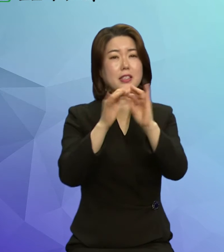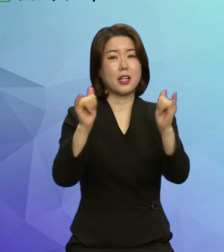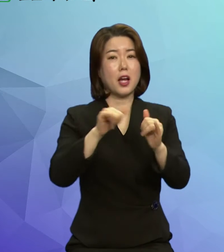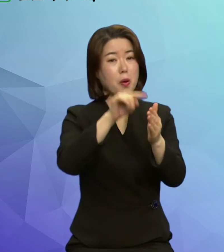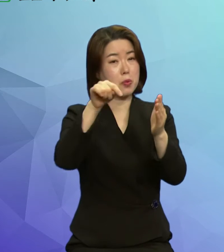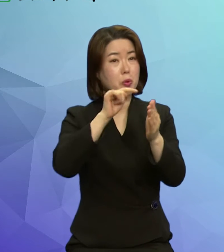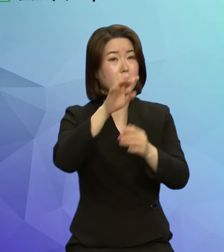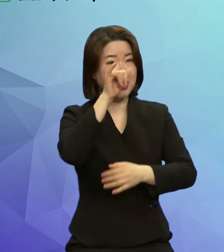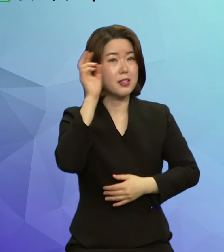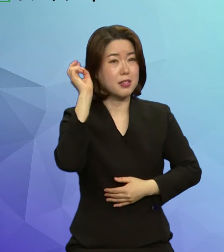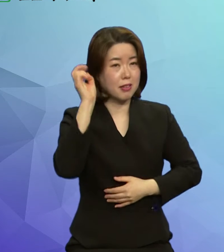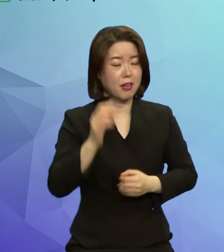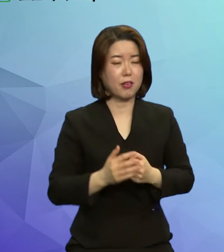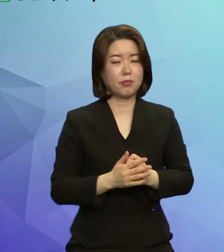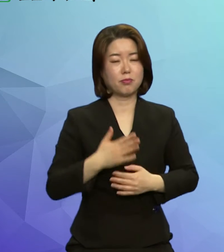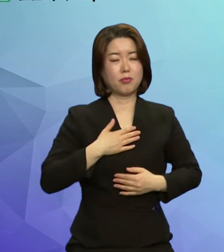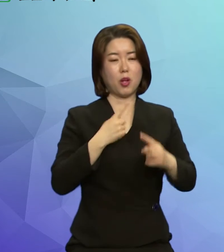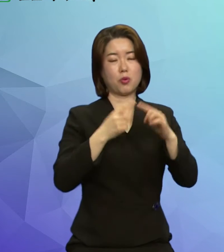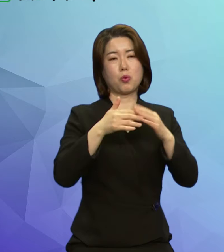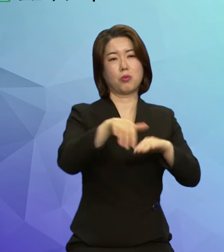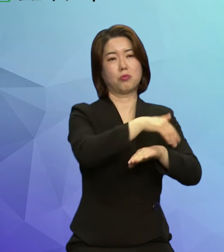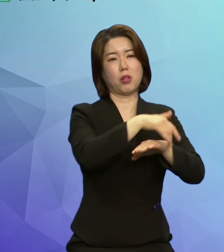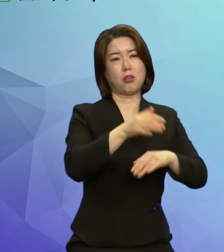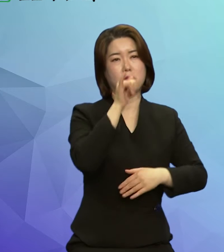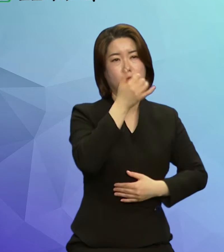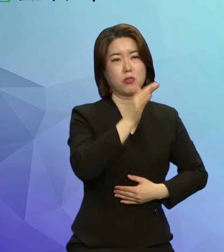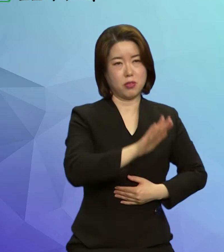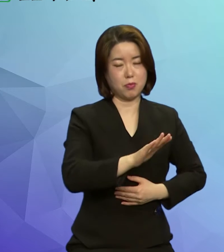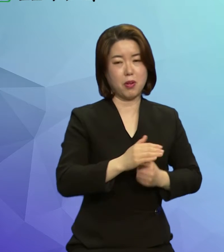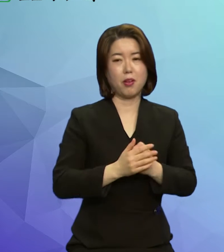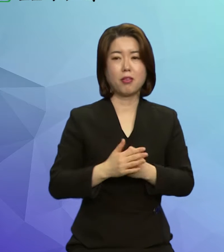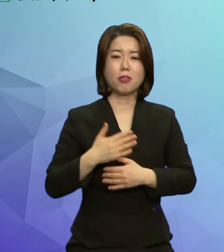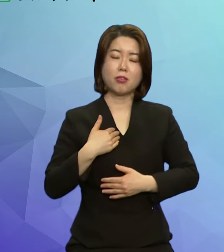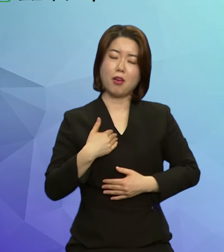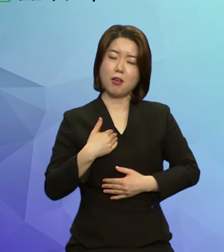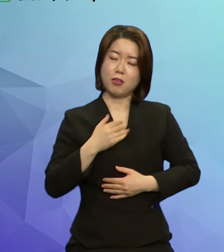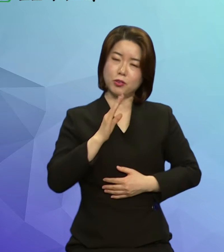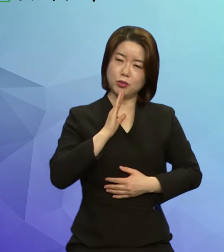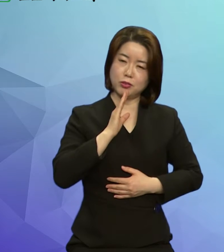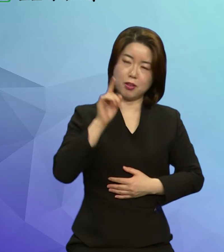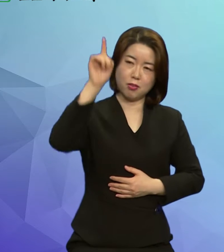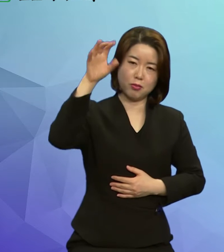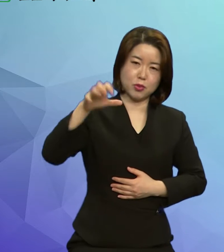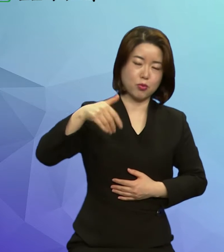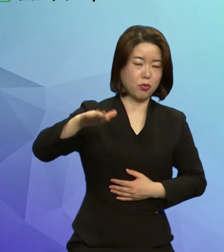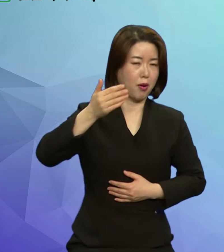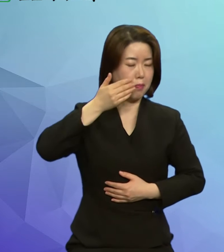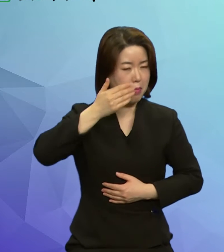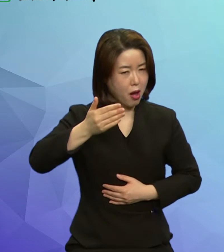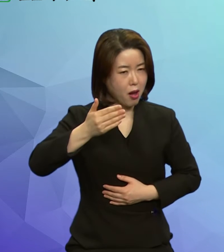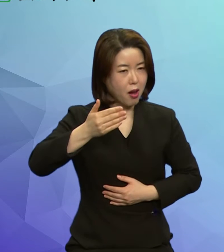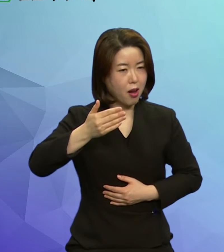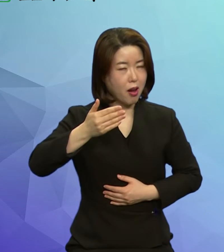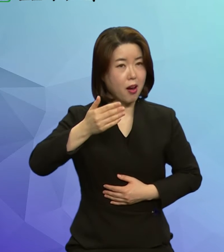겁니다. 교회는 다니지만 예수를 믿었지만 내가 과연 정말 천국 갈